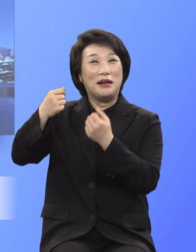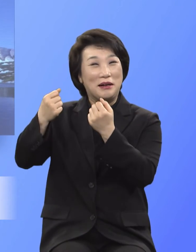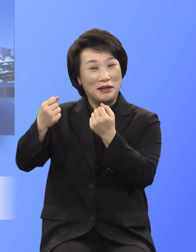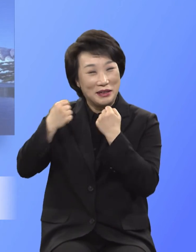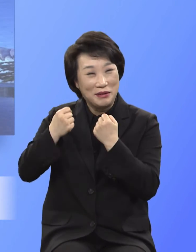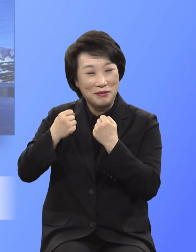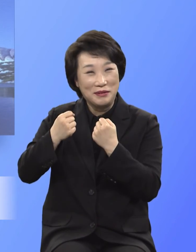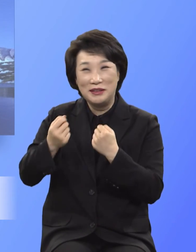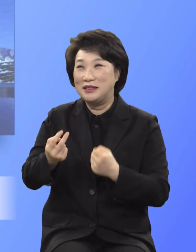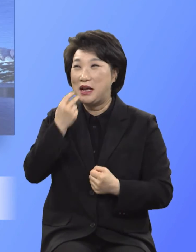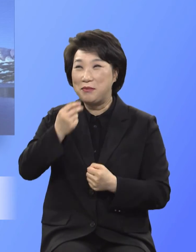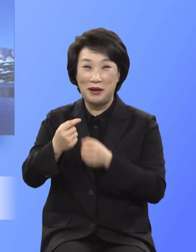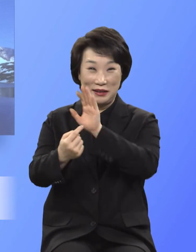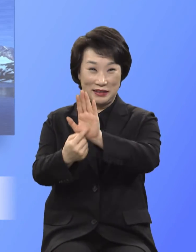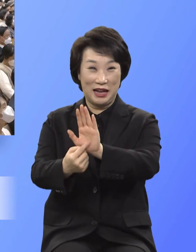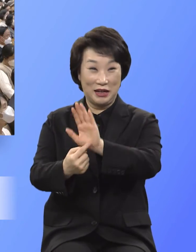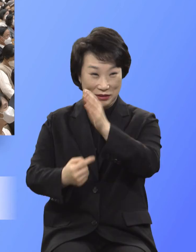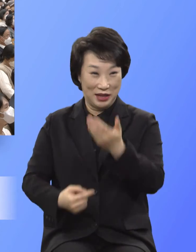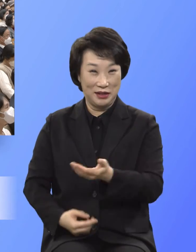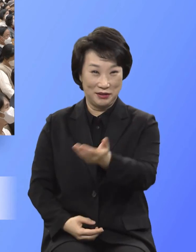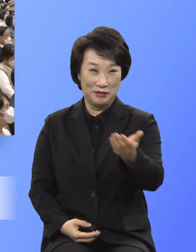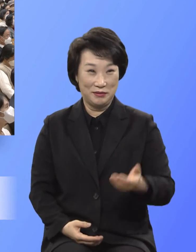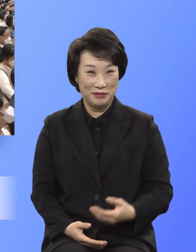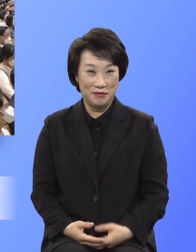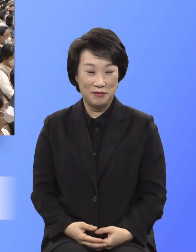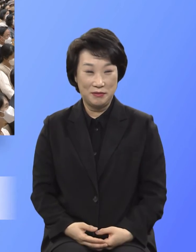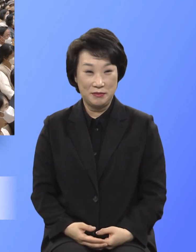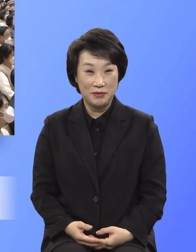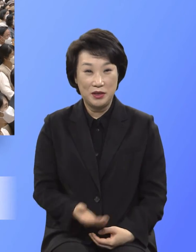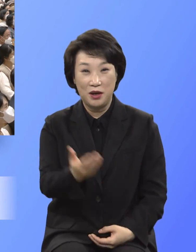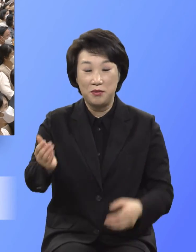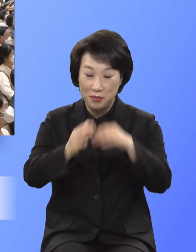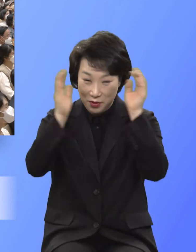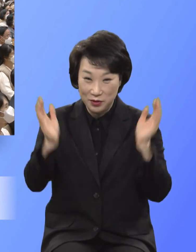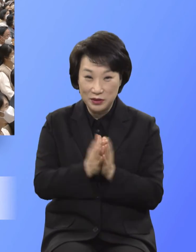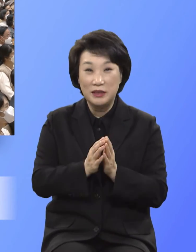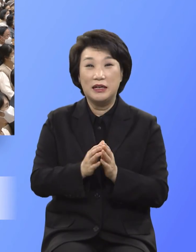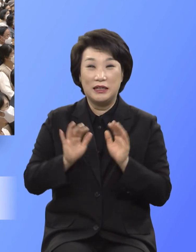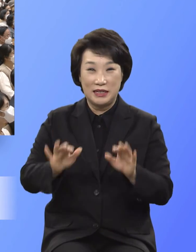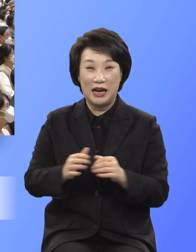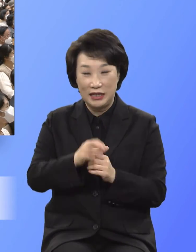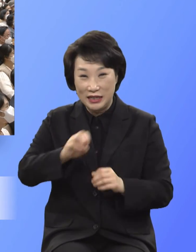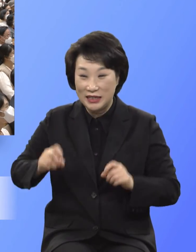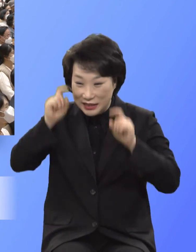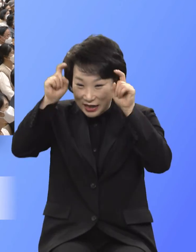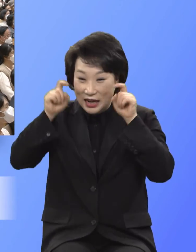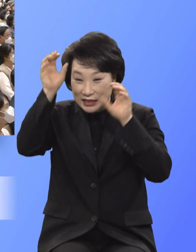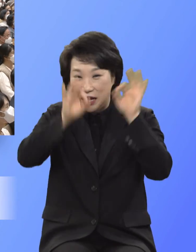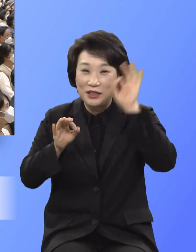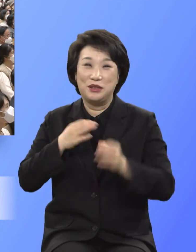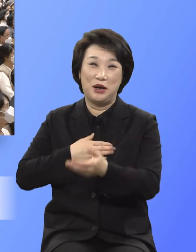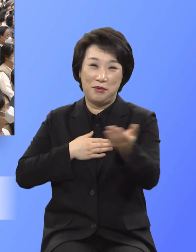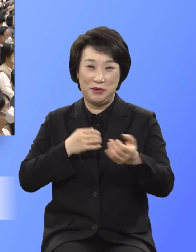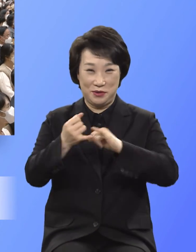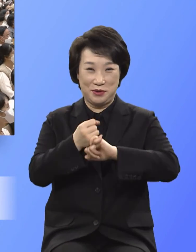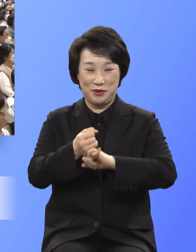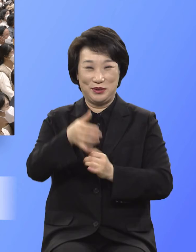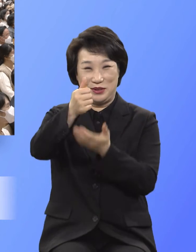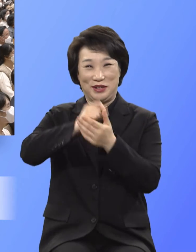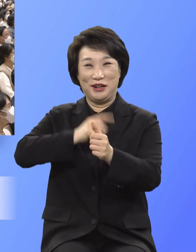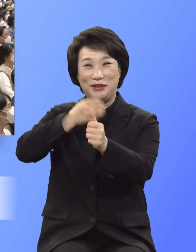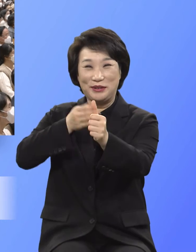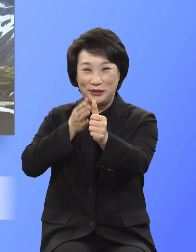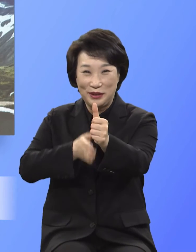기력에서, 생명에서 나타난다 이거죠. 여러분 모두 이른 양 찾는 여러분 되기를 주님의 이름으로 축원합니다.